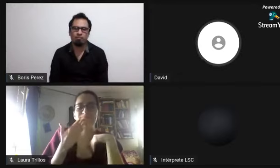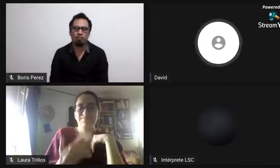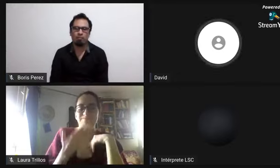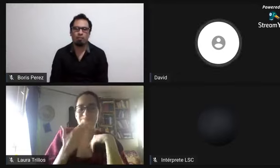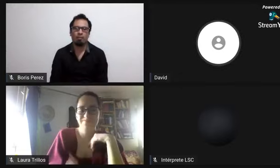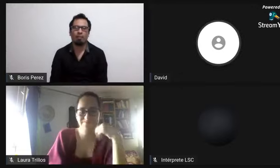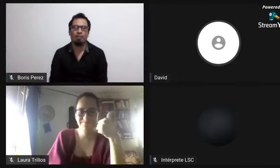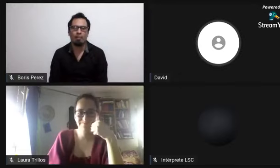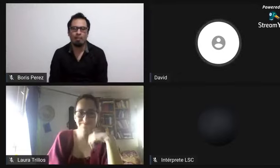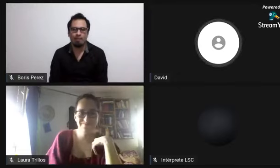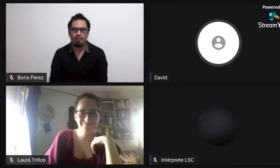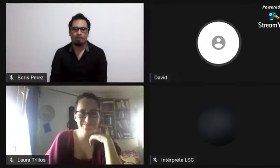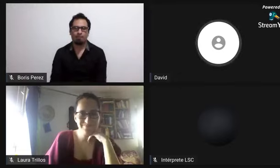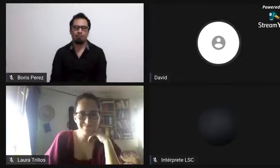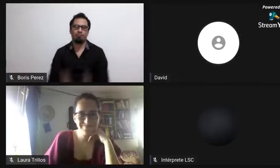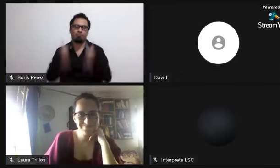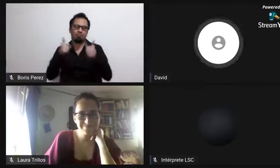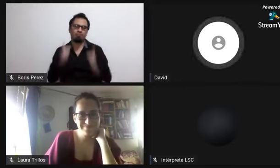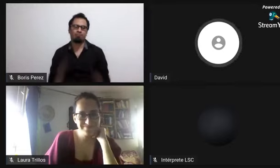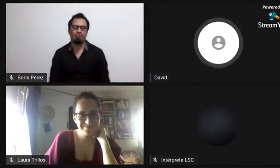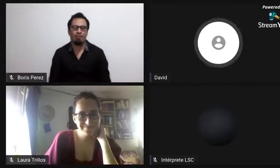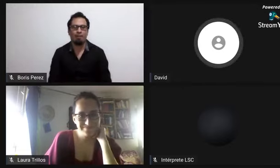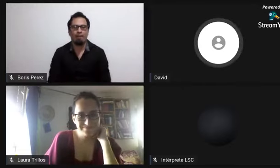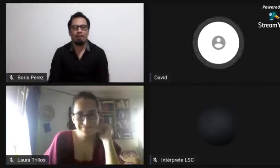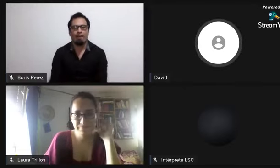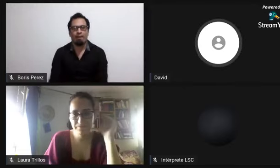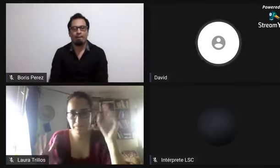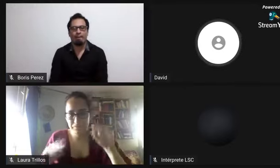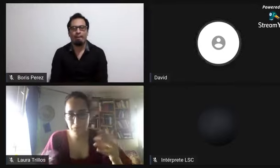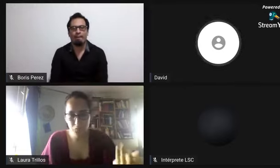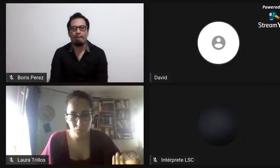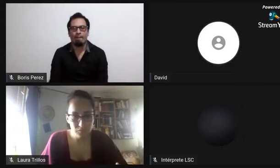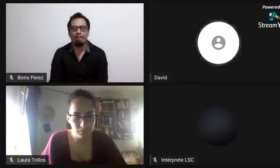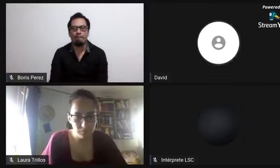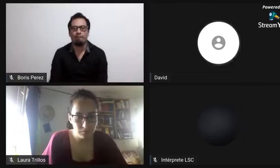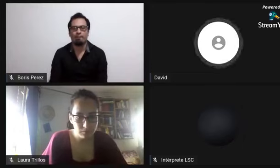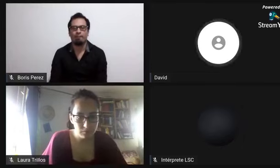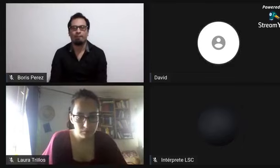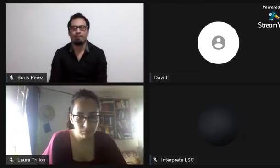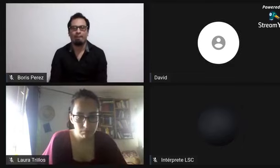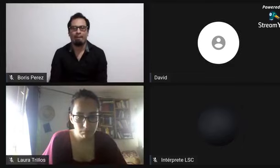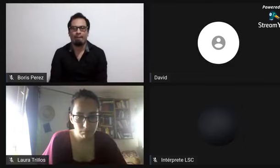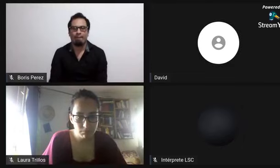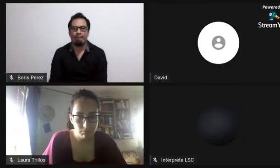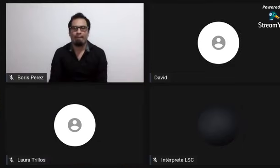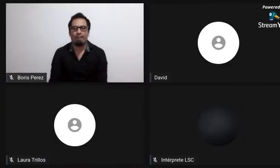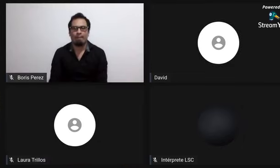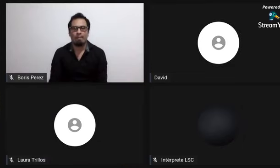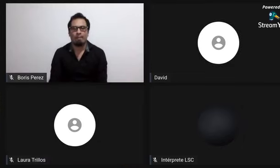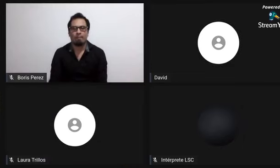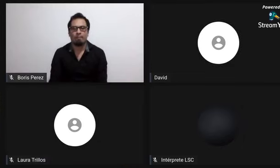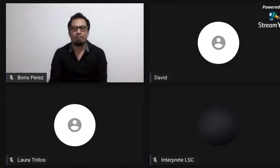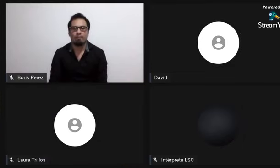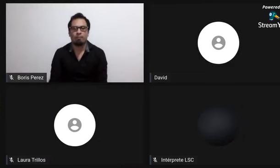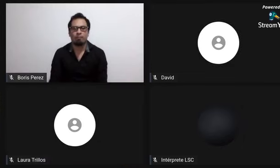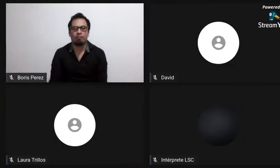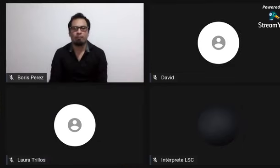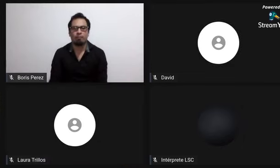ya ocurrió durante esa administración a lo que está pasando hoy por hoy con nuestro país.